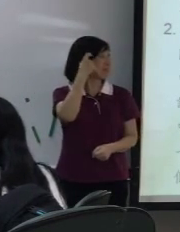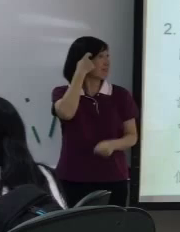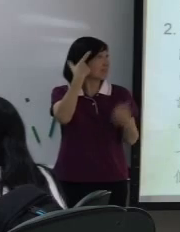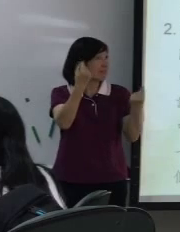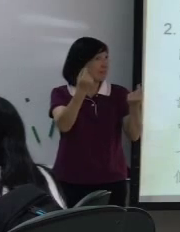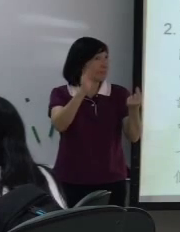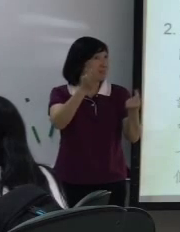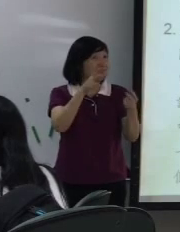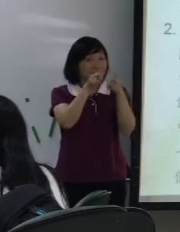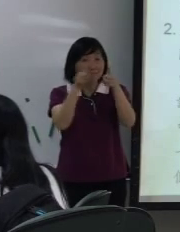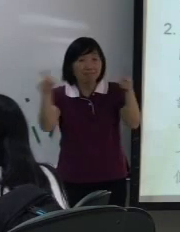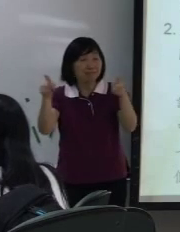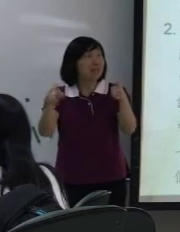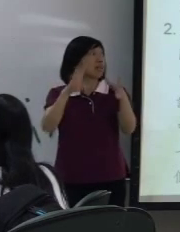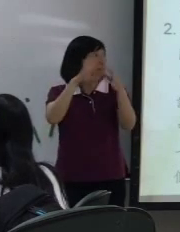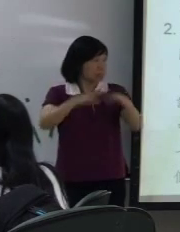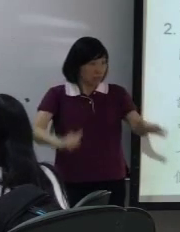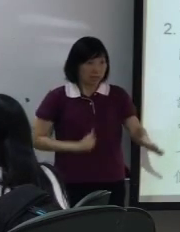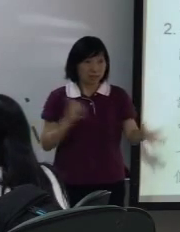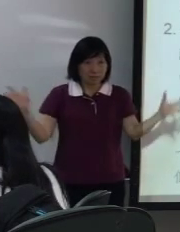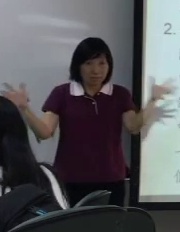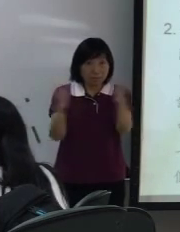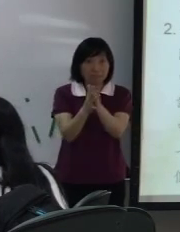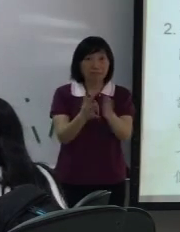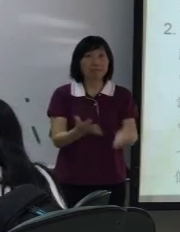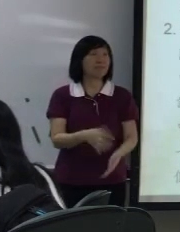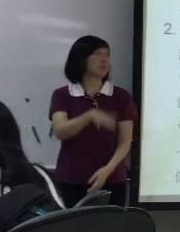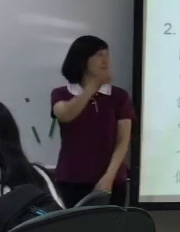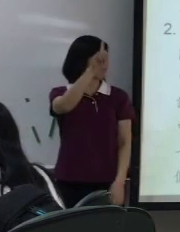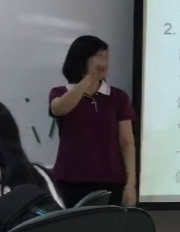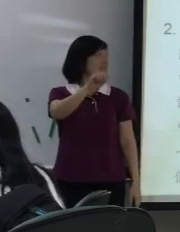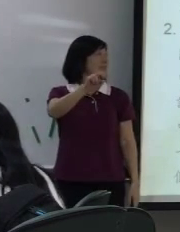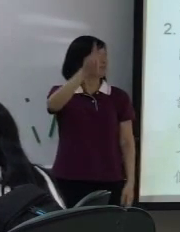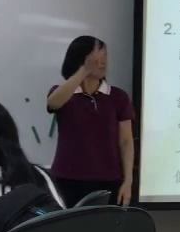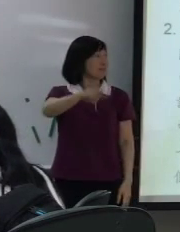词，所以实际呢，有